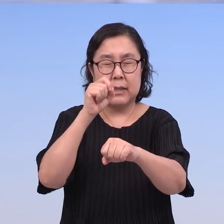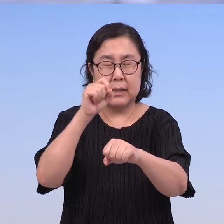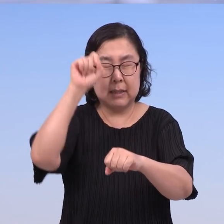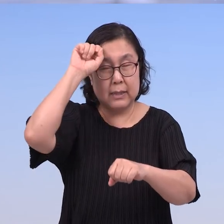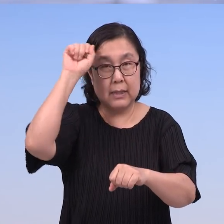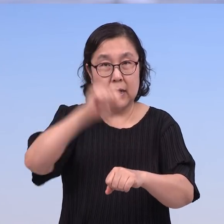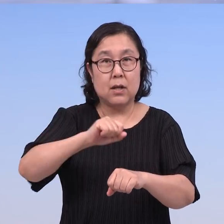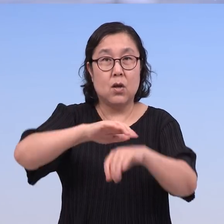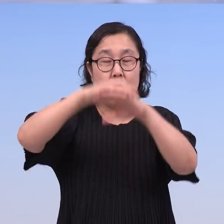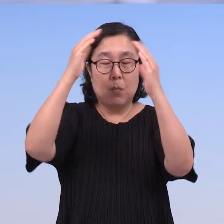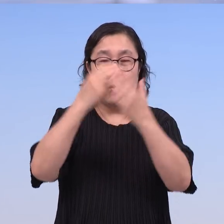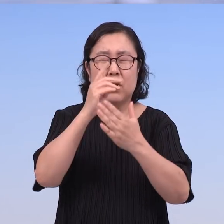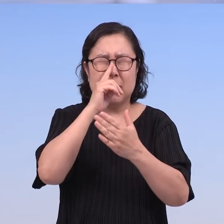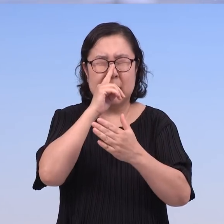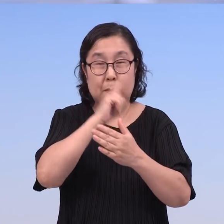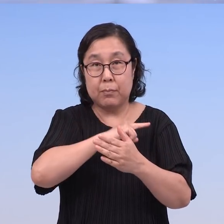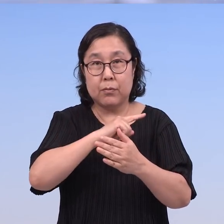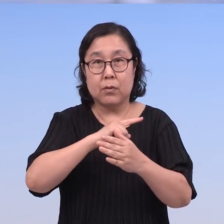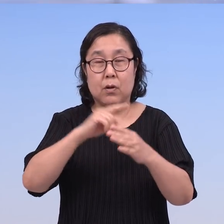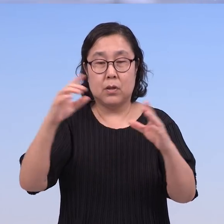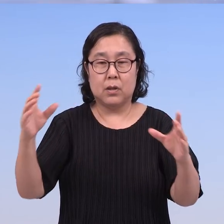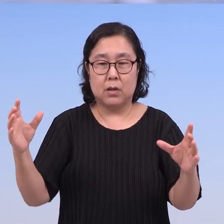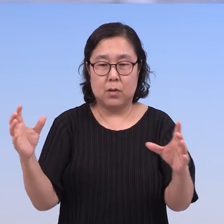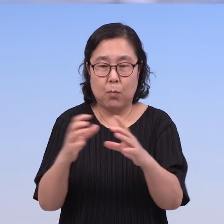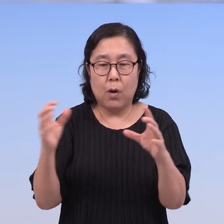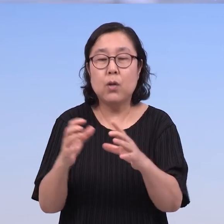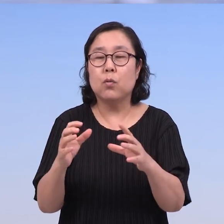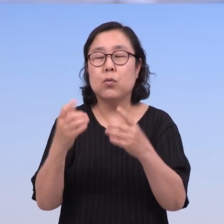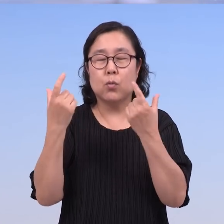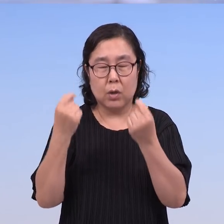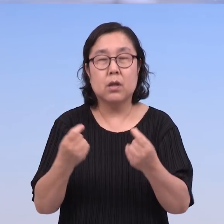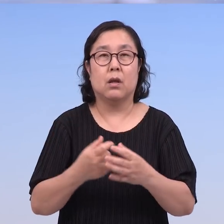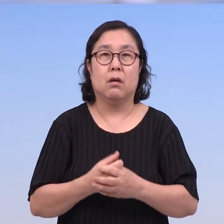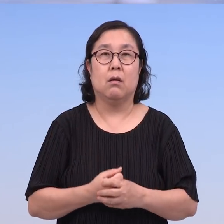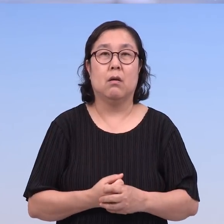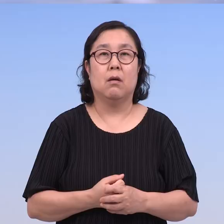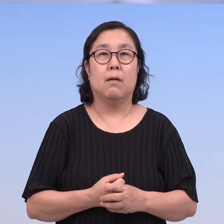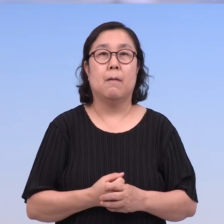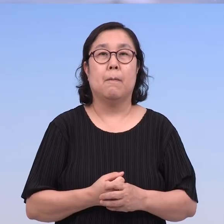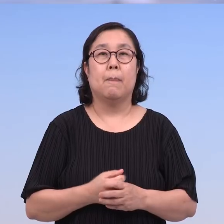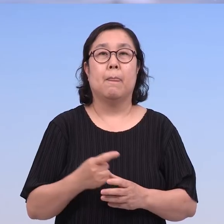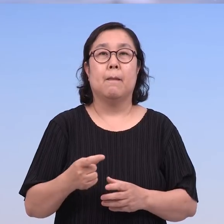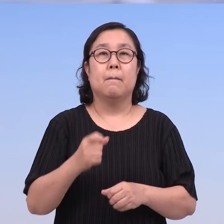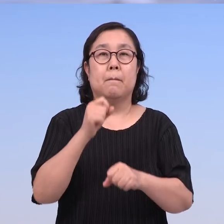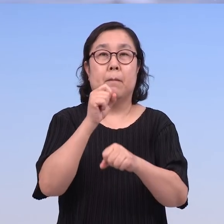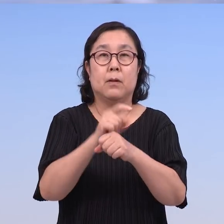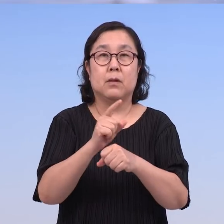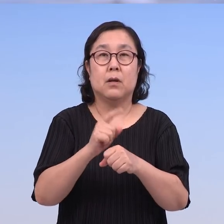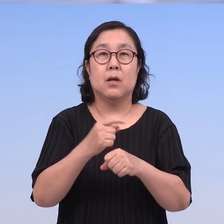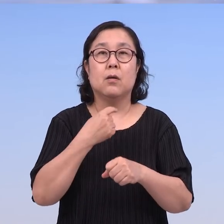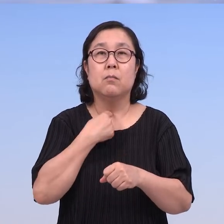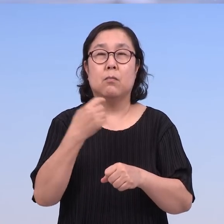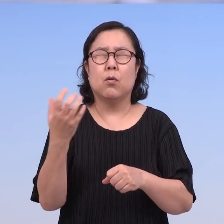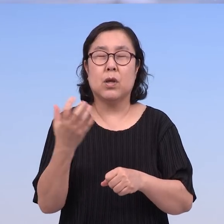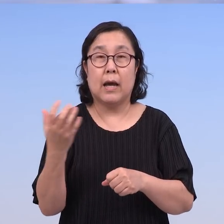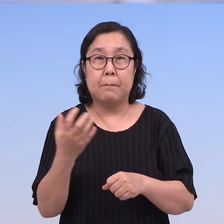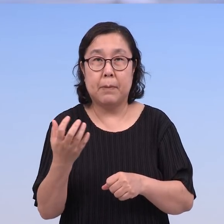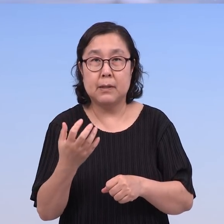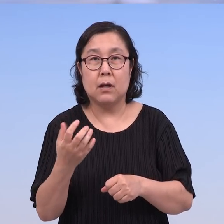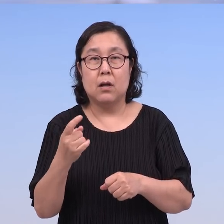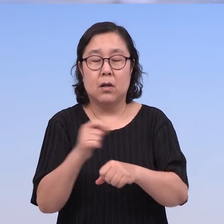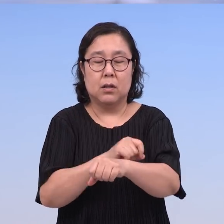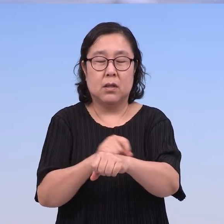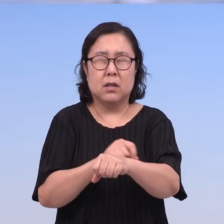특세는요, 이 모든 해로운 것들의 이게 종합 아닙니까? 이게 지금 벌써 이제 뭐 목이 이렇게